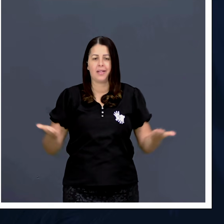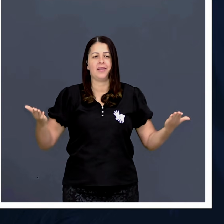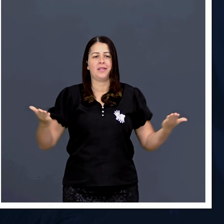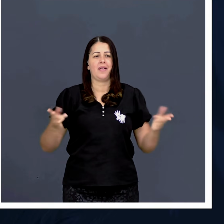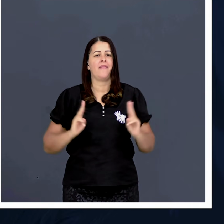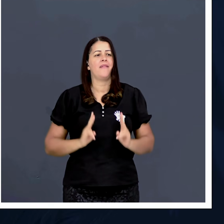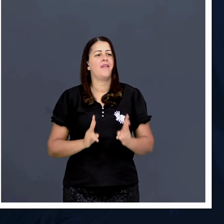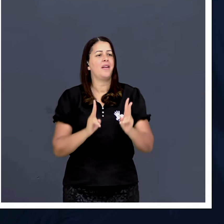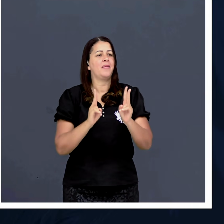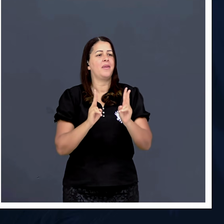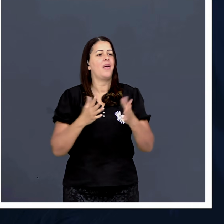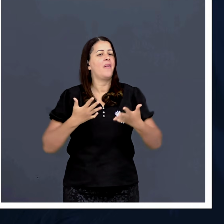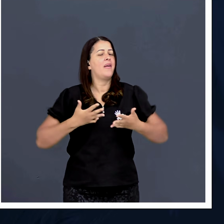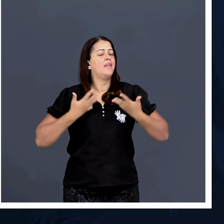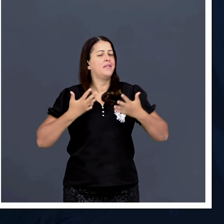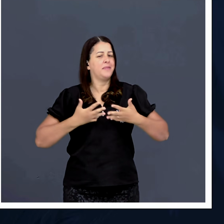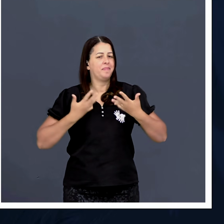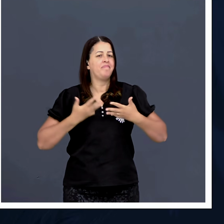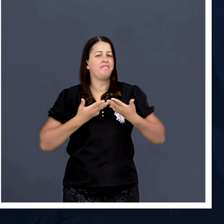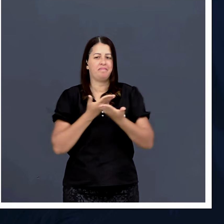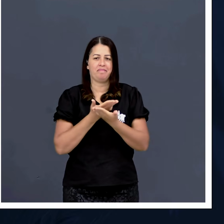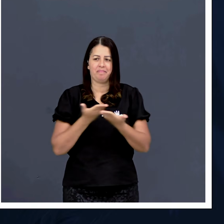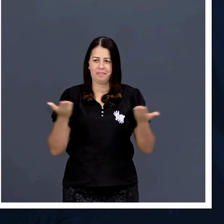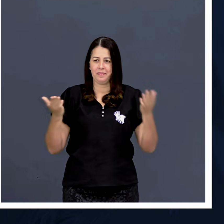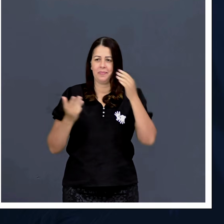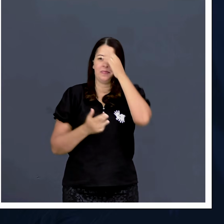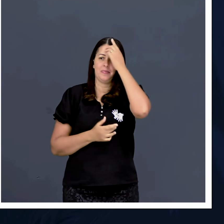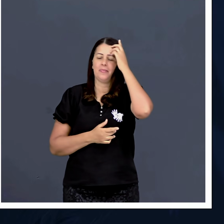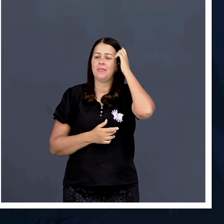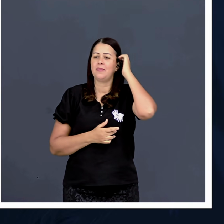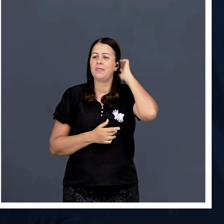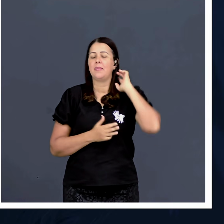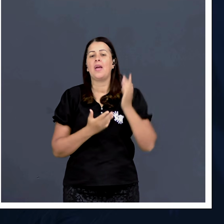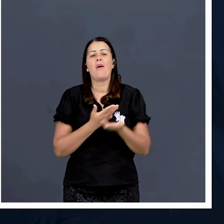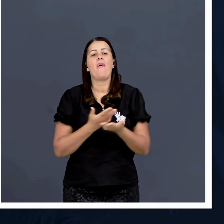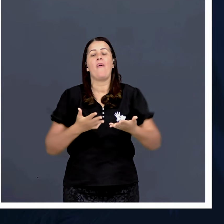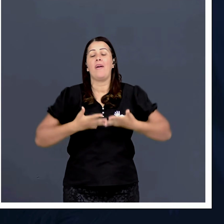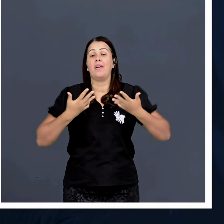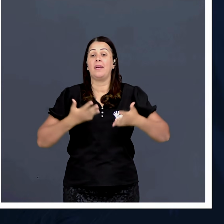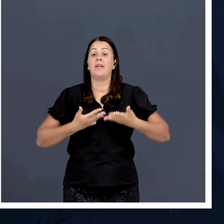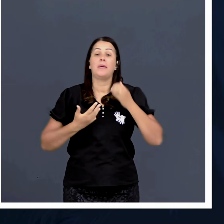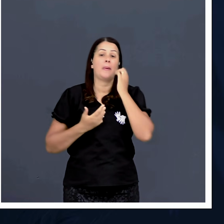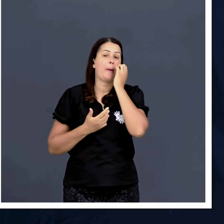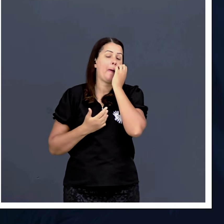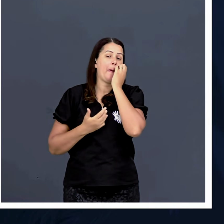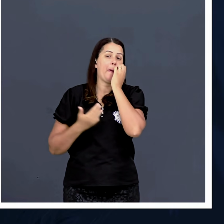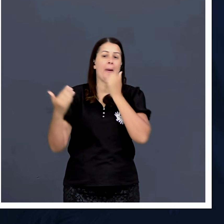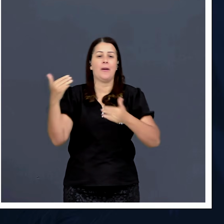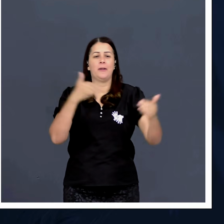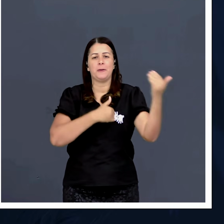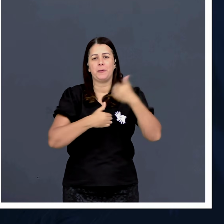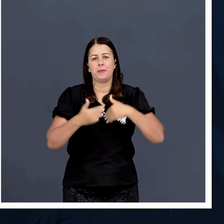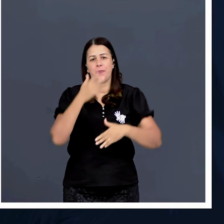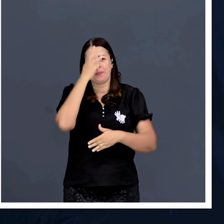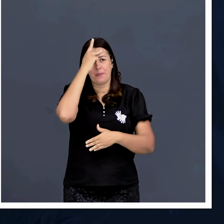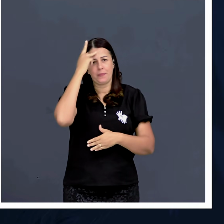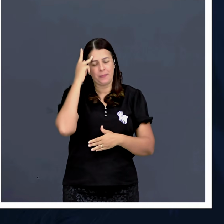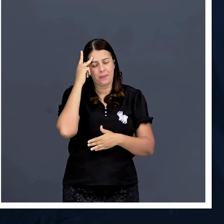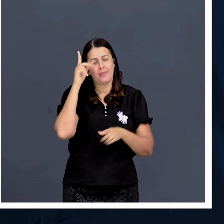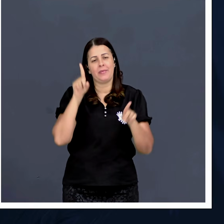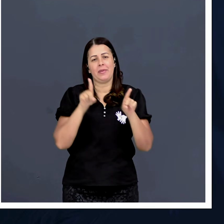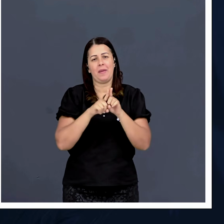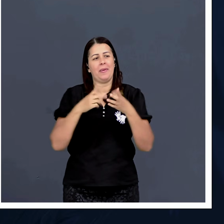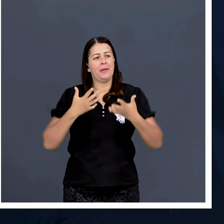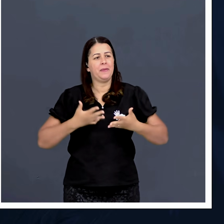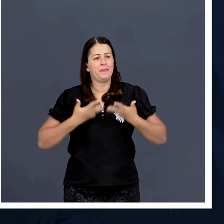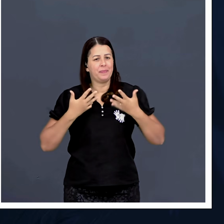nós dizemos que é com alegria que estamos aqui. É com alegria que recebemos aqueles que nos visitam, é com